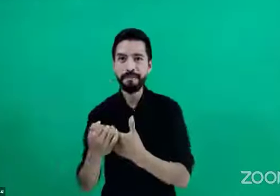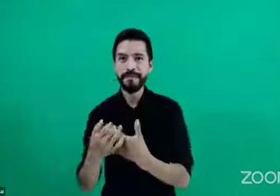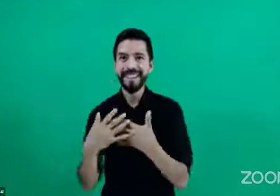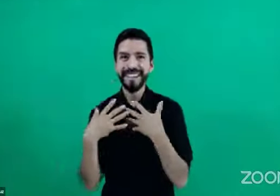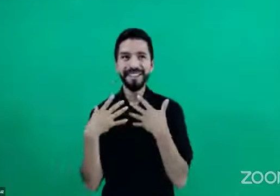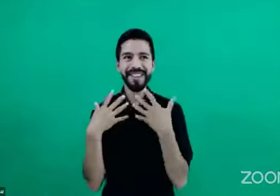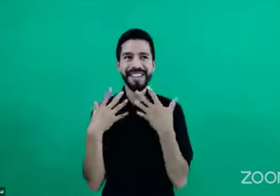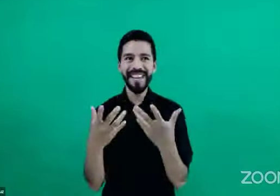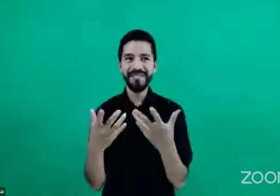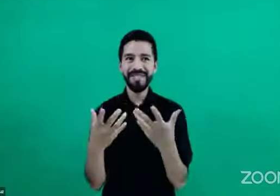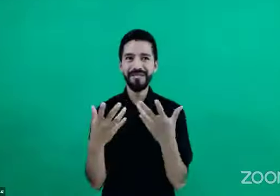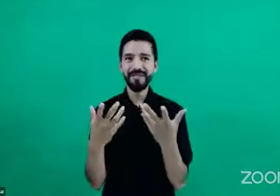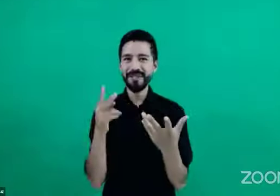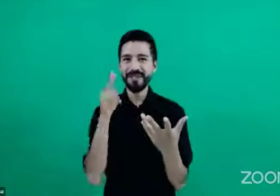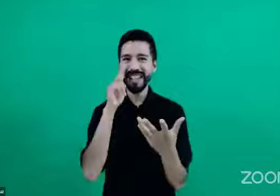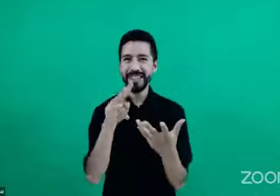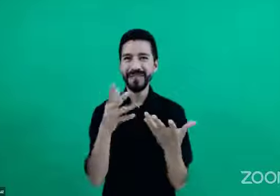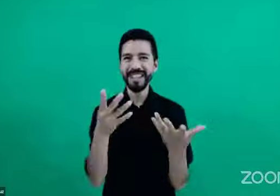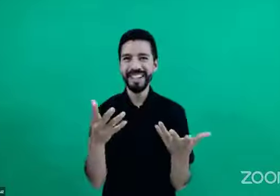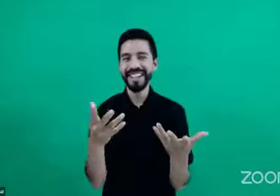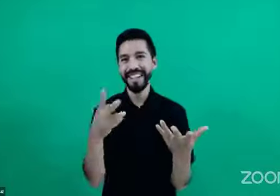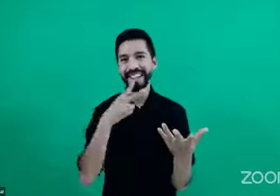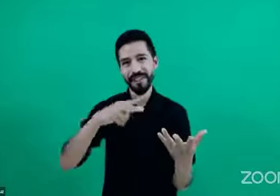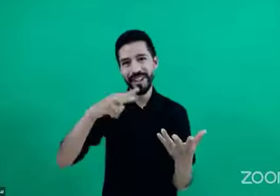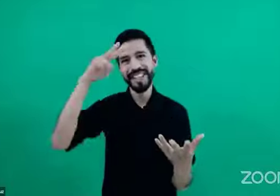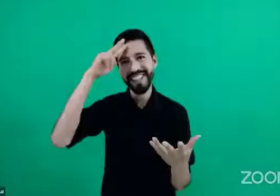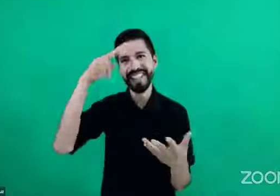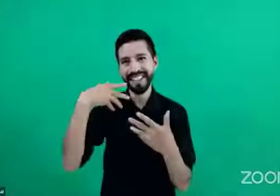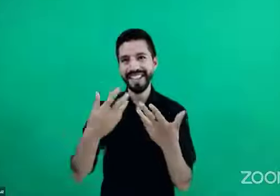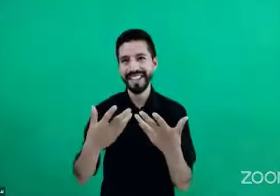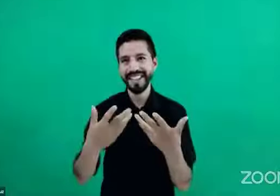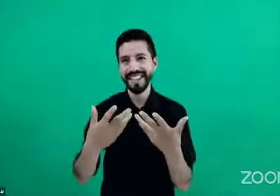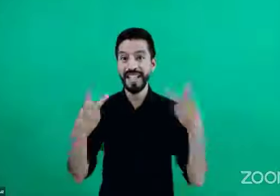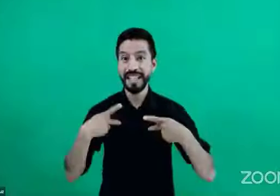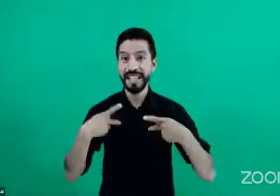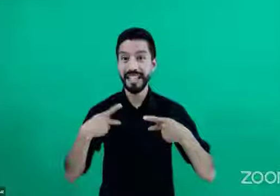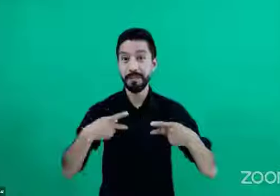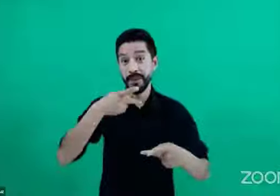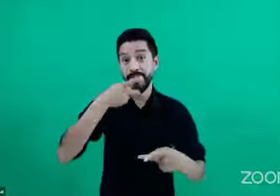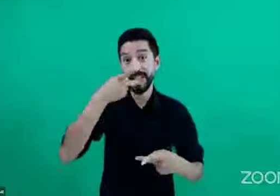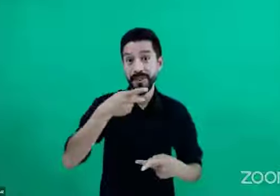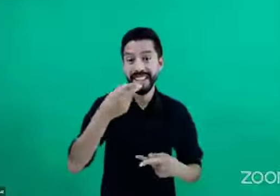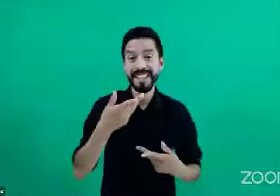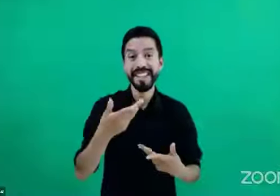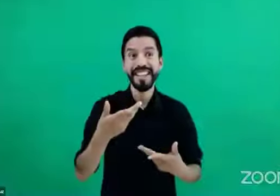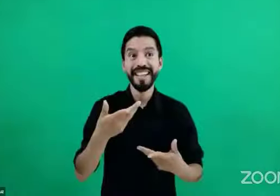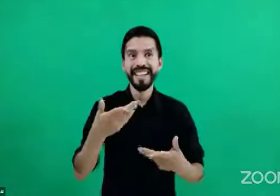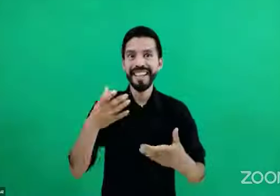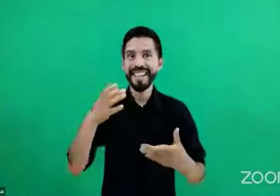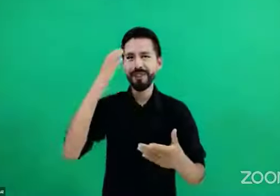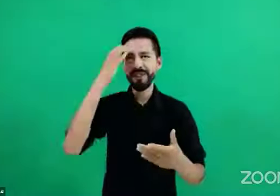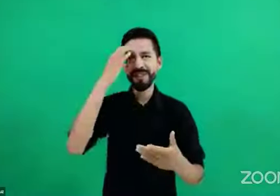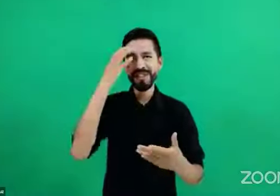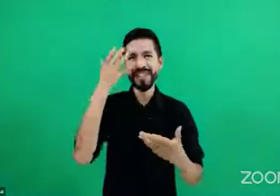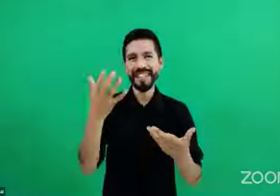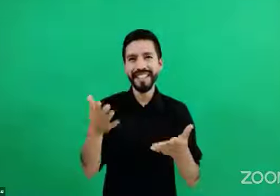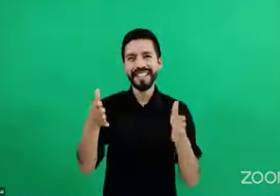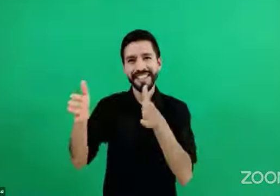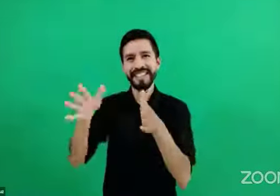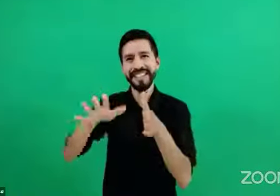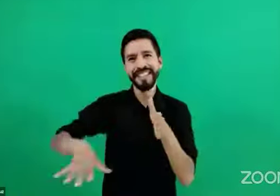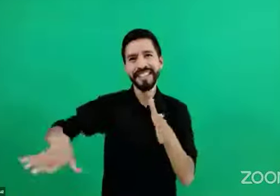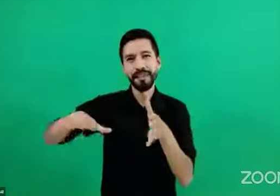ahí. Entonces ahí mismo pues tú te das cuenta la ignorancia en este caso de las personas oyentes, de que no